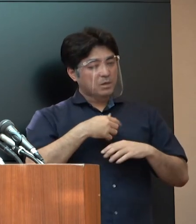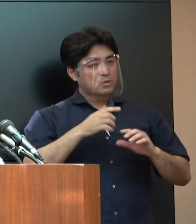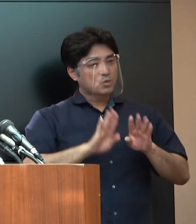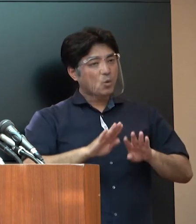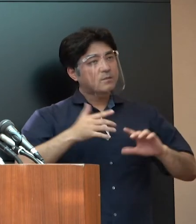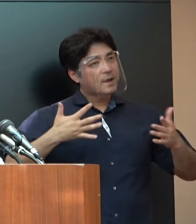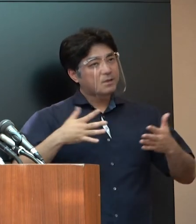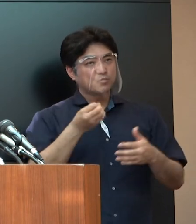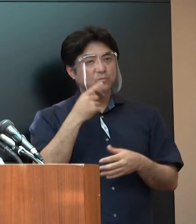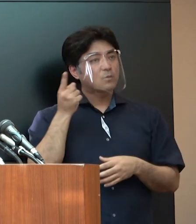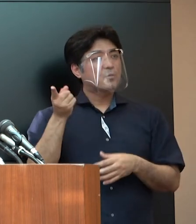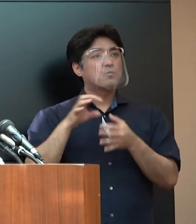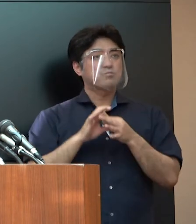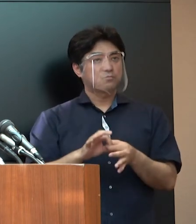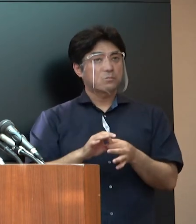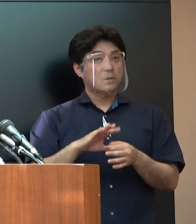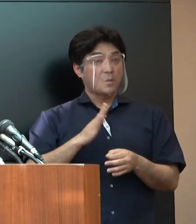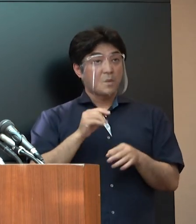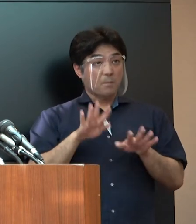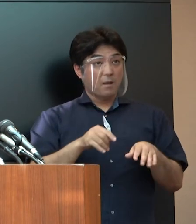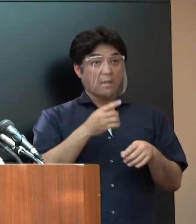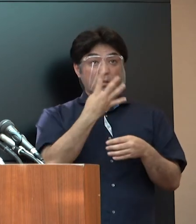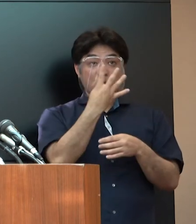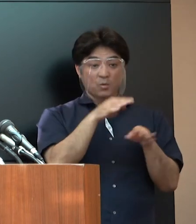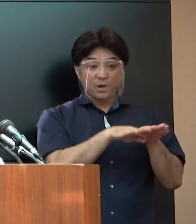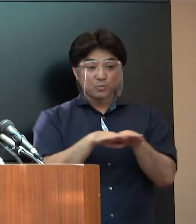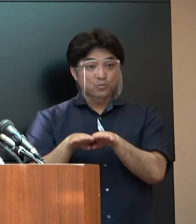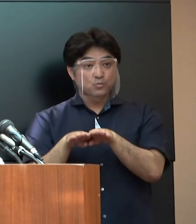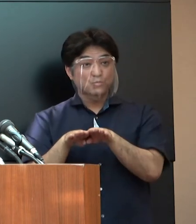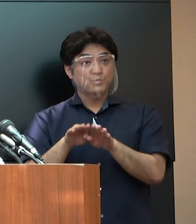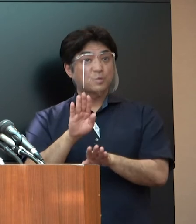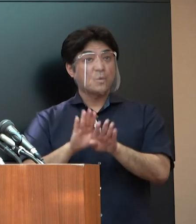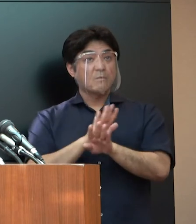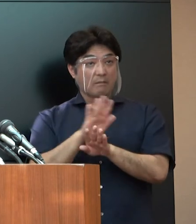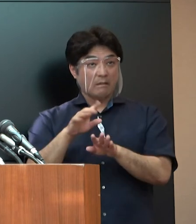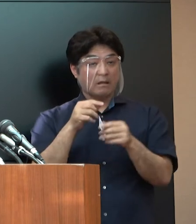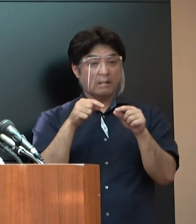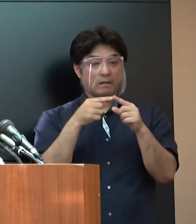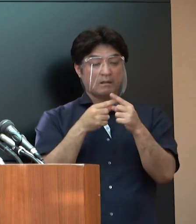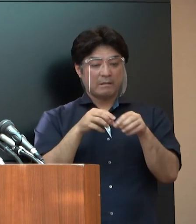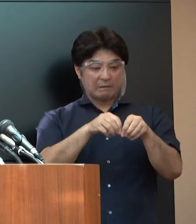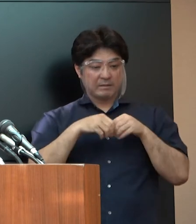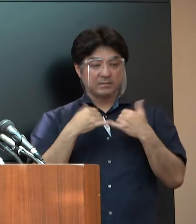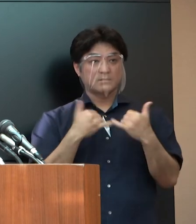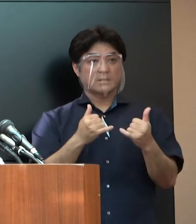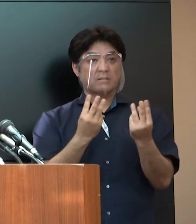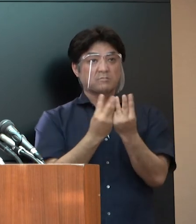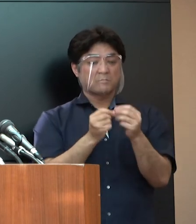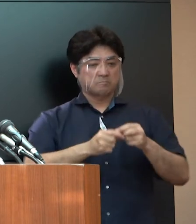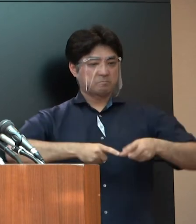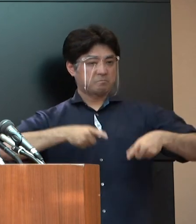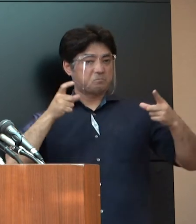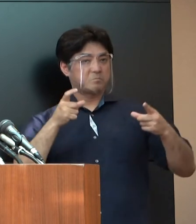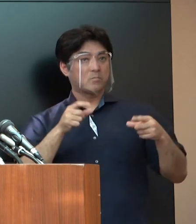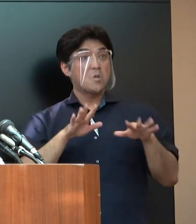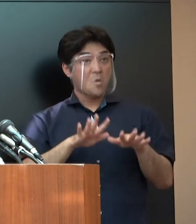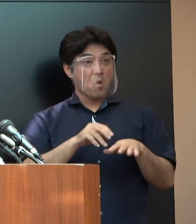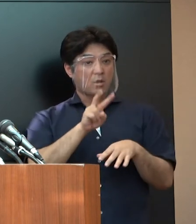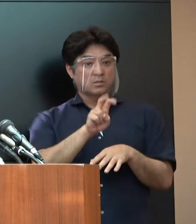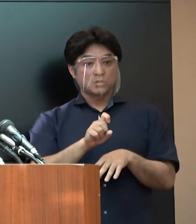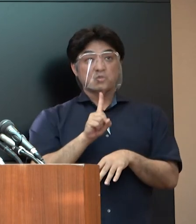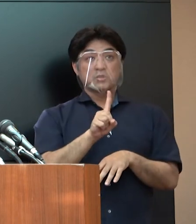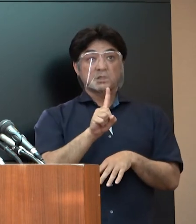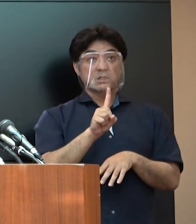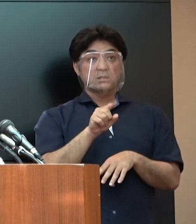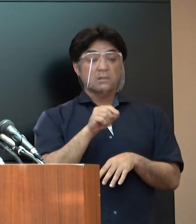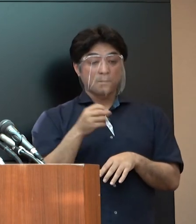ました。それが急速にこの4連休で感染者が、急増しています。今日は21名ということで初めて20人も突破し